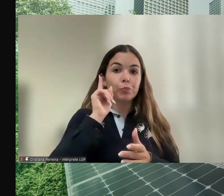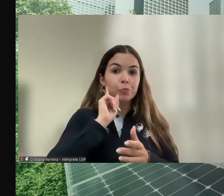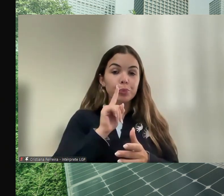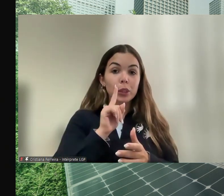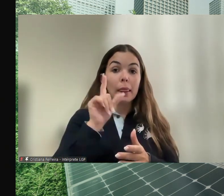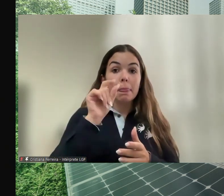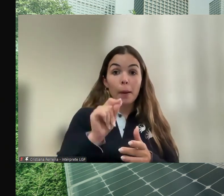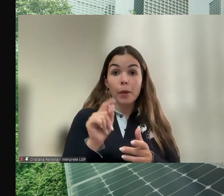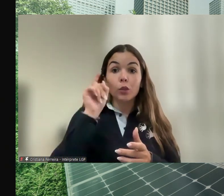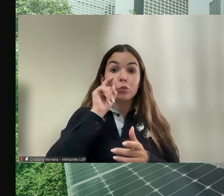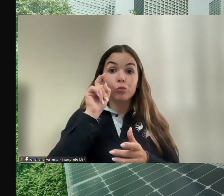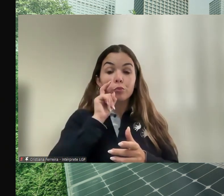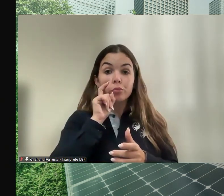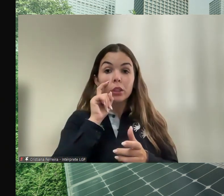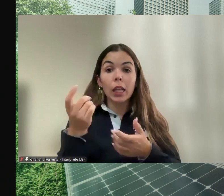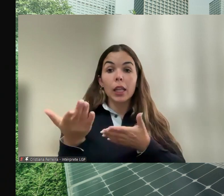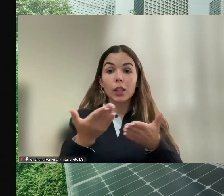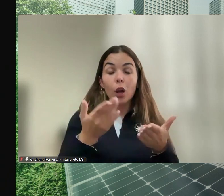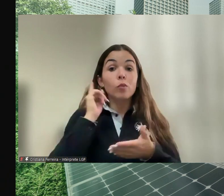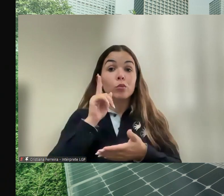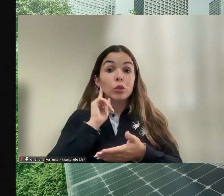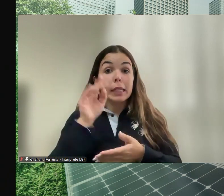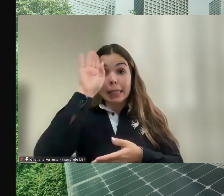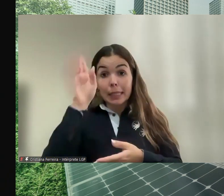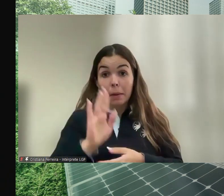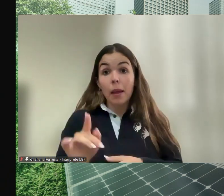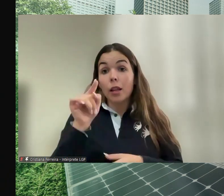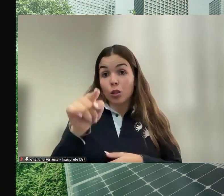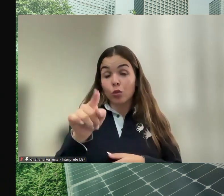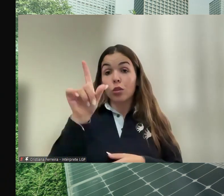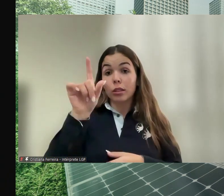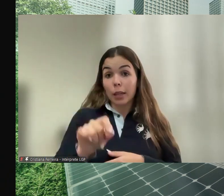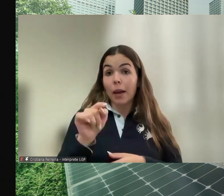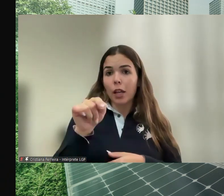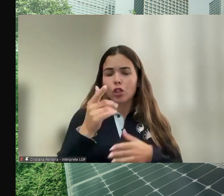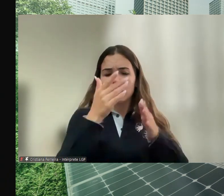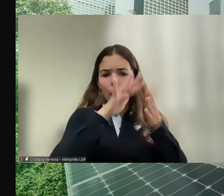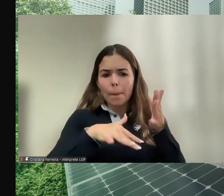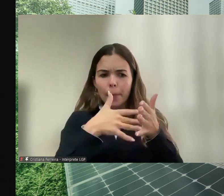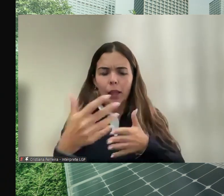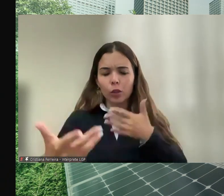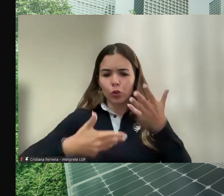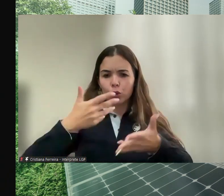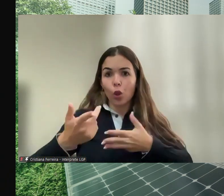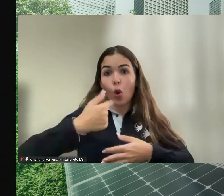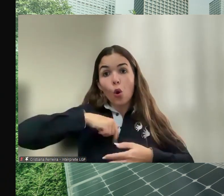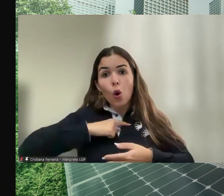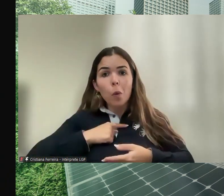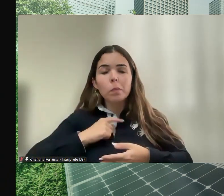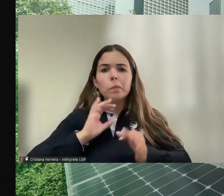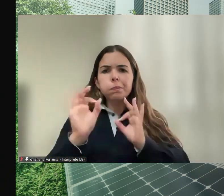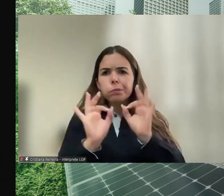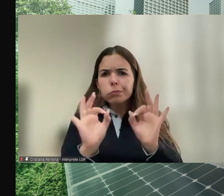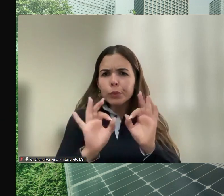da natureza e da biodiversidade, é importante saber isso. Portanto, estes planos de ação que fomos preparando ao longo do